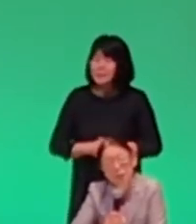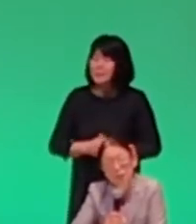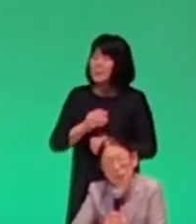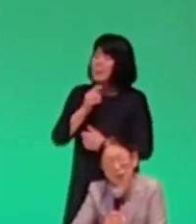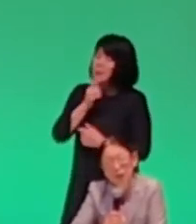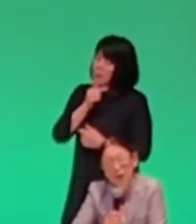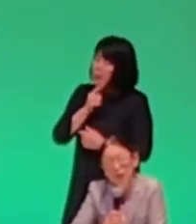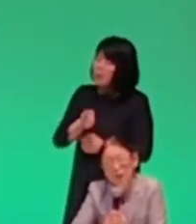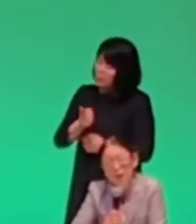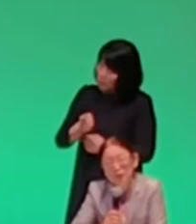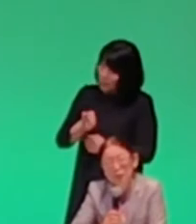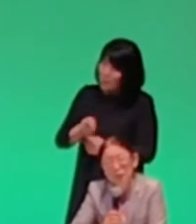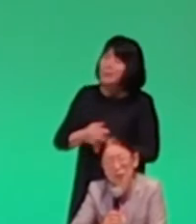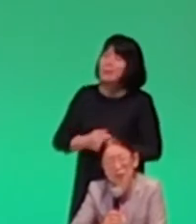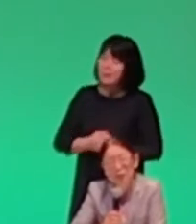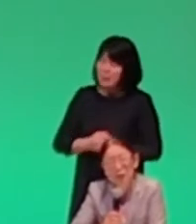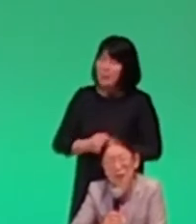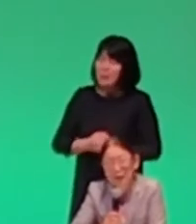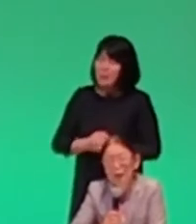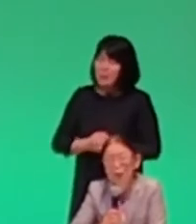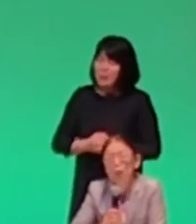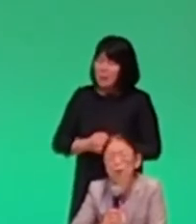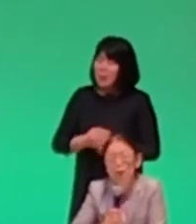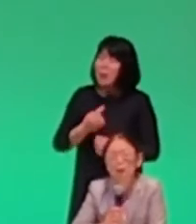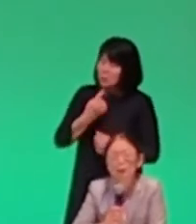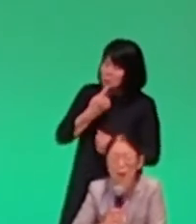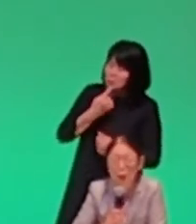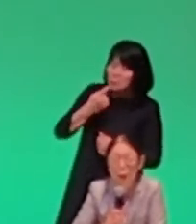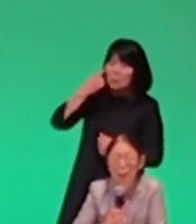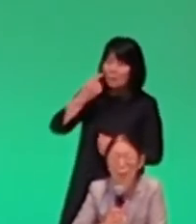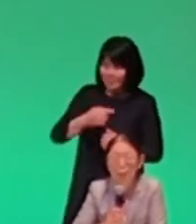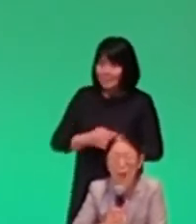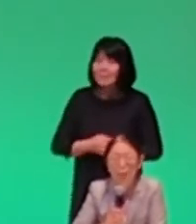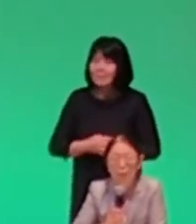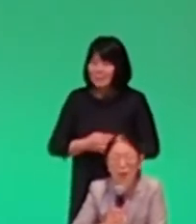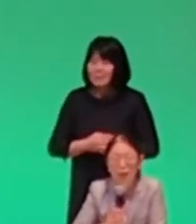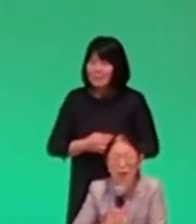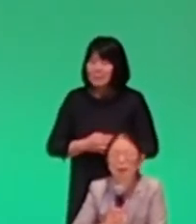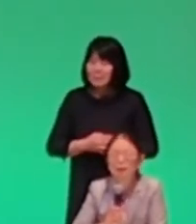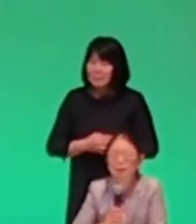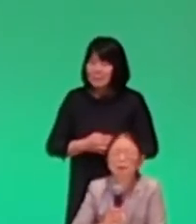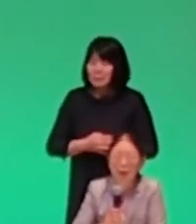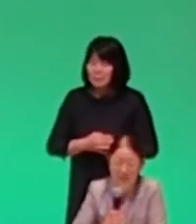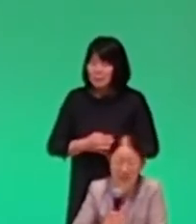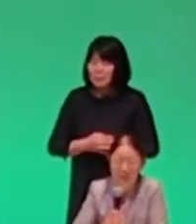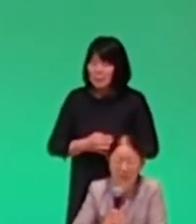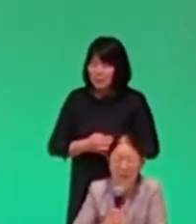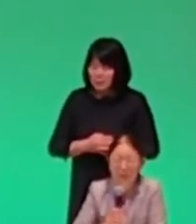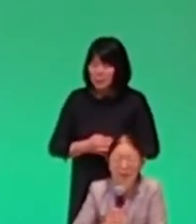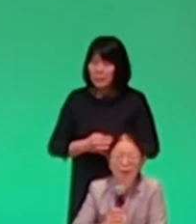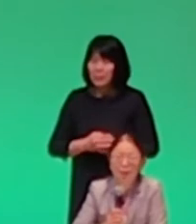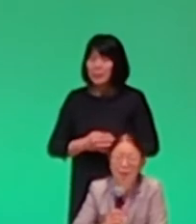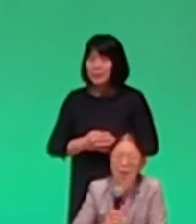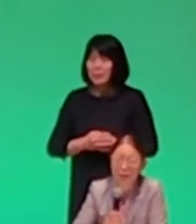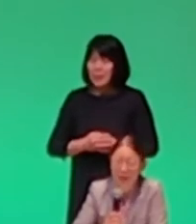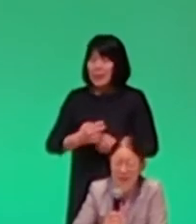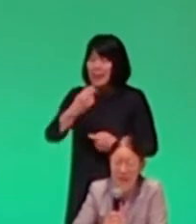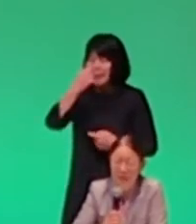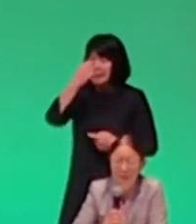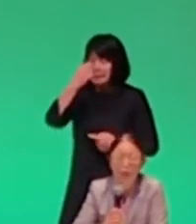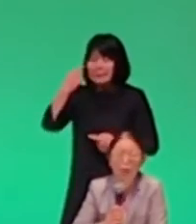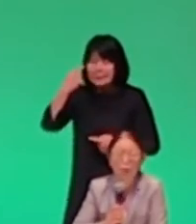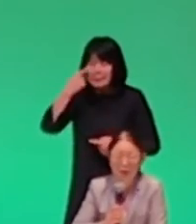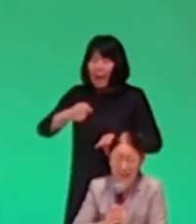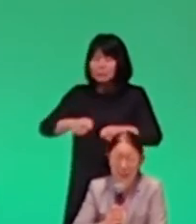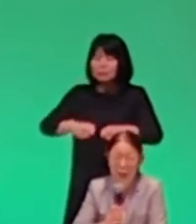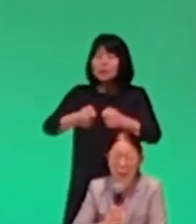なるほど、これは不思議だなと思ったのはですね、何々障害者、視覚障害者